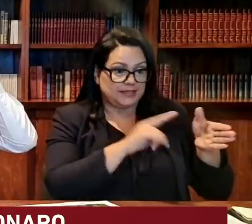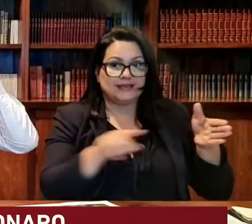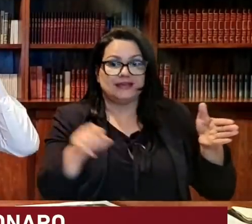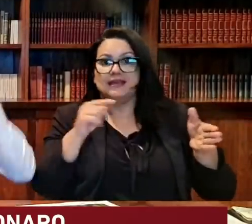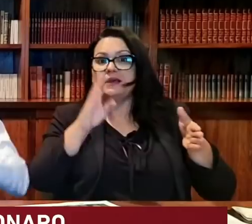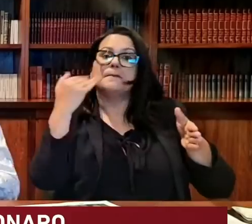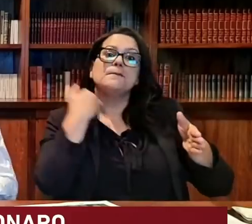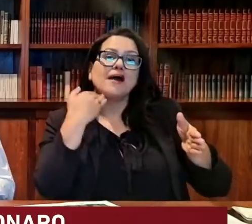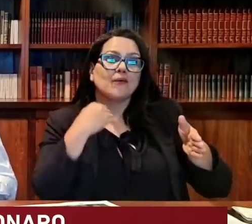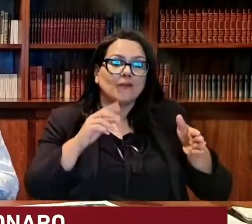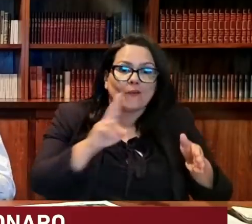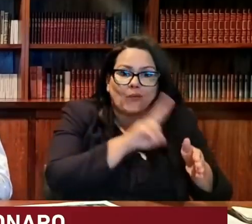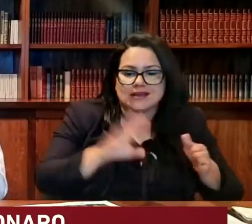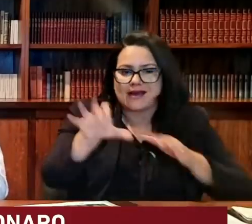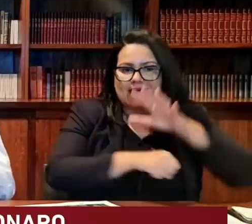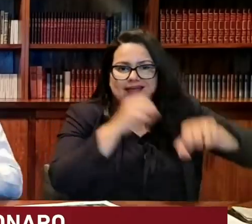seja, o Pix,